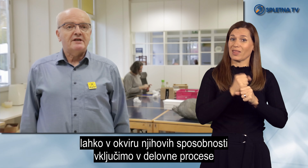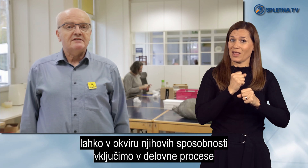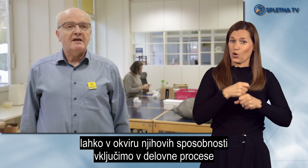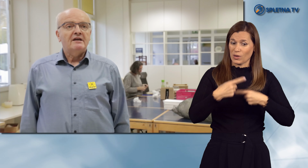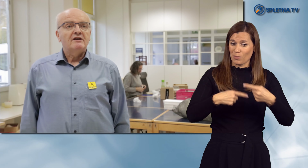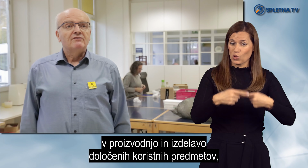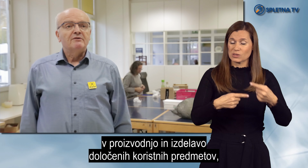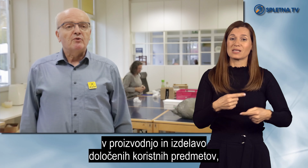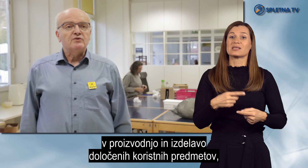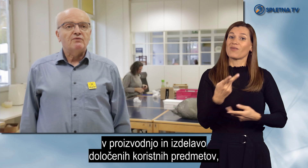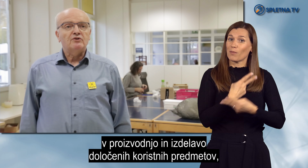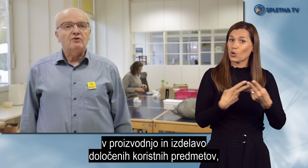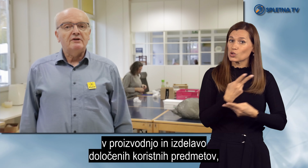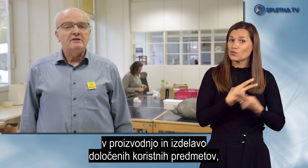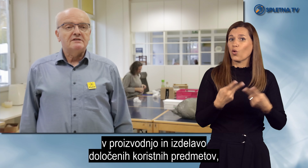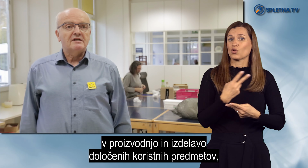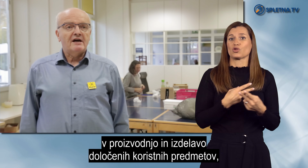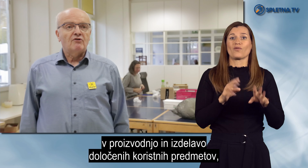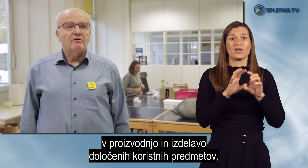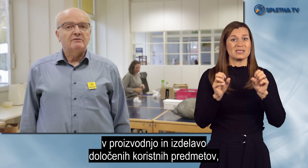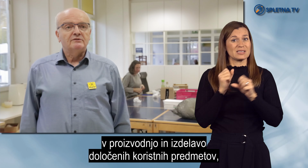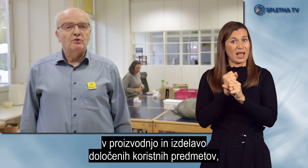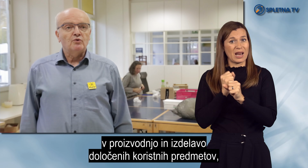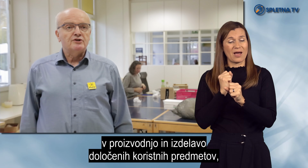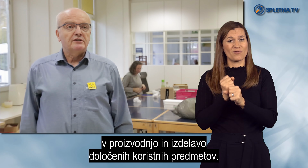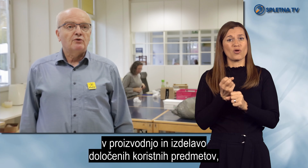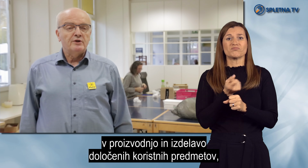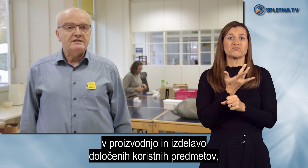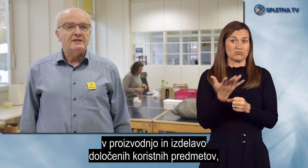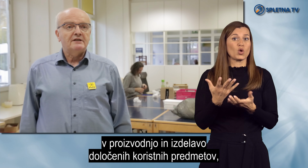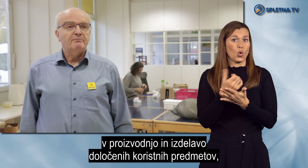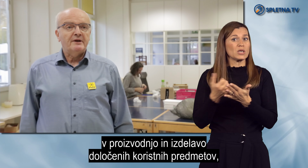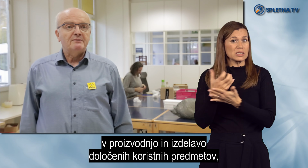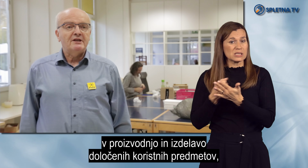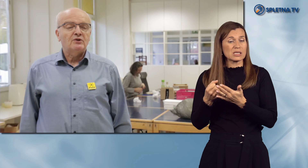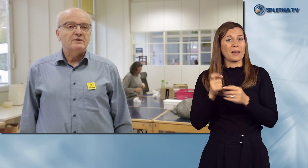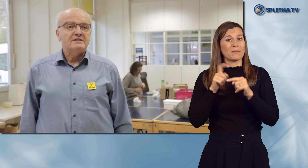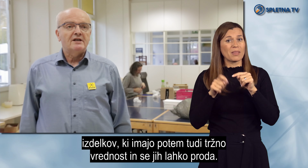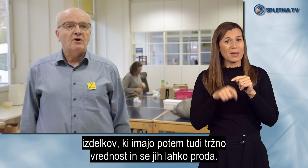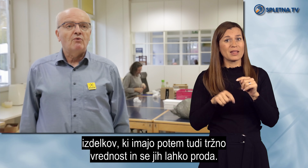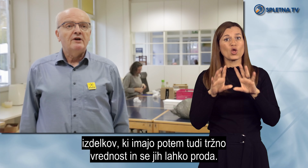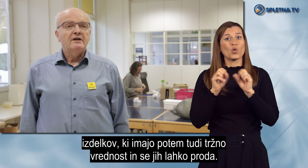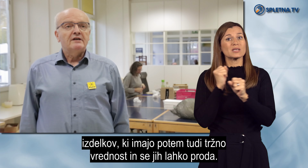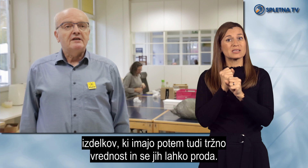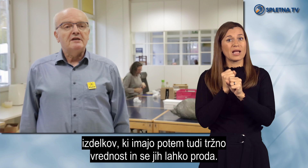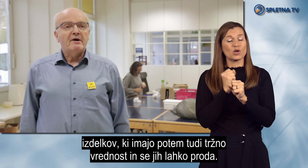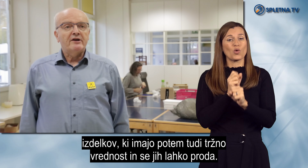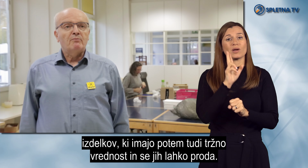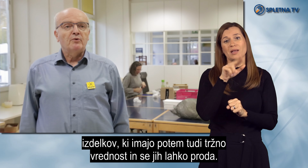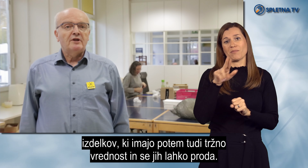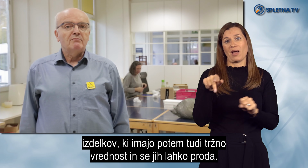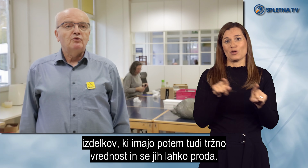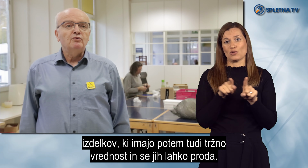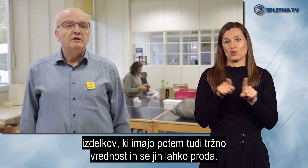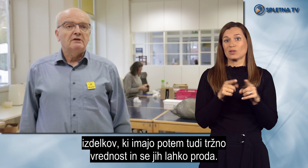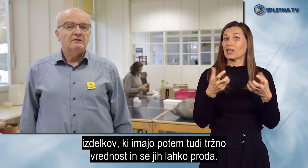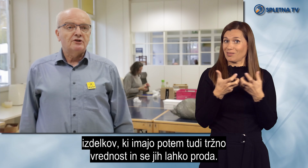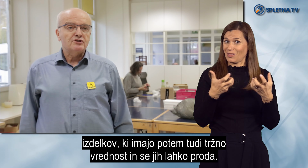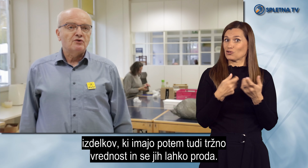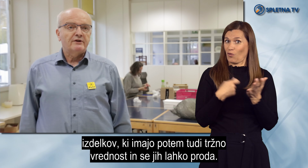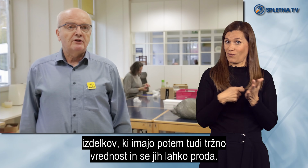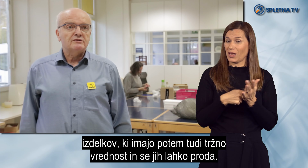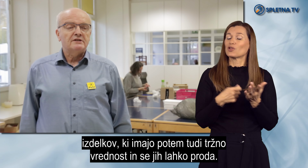delovne procese, v proizvodnjo in izdelavo določenih koristnih predmetov, izdelkov, ki imajo potem